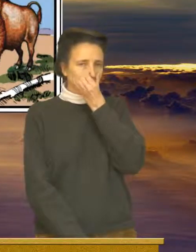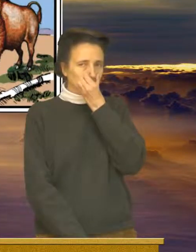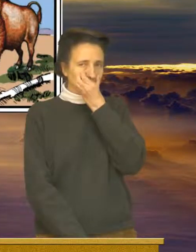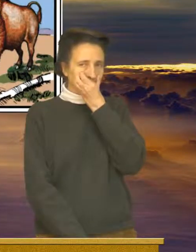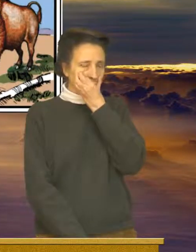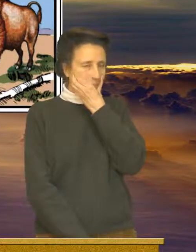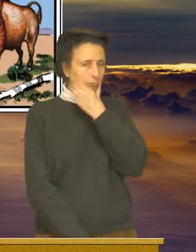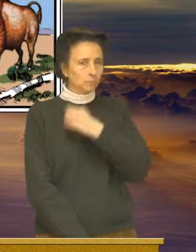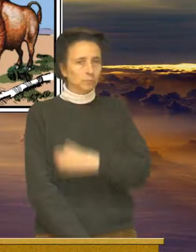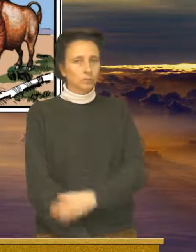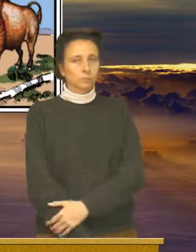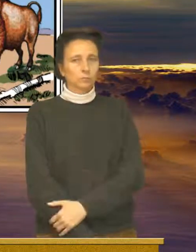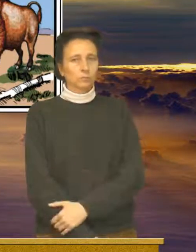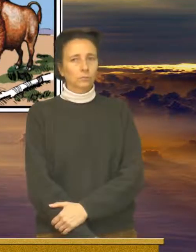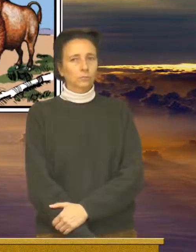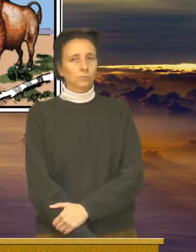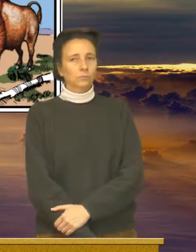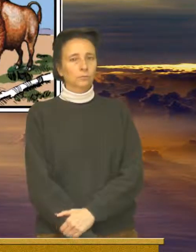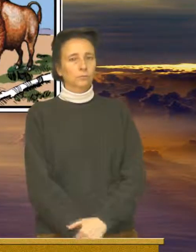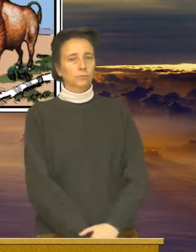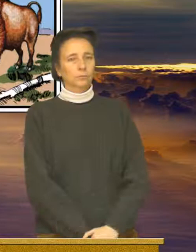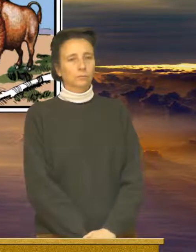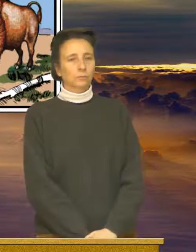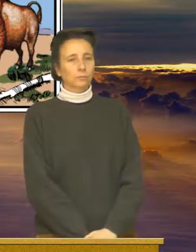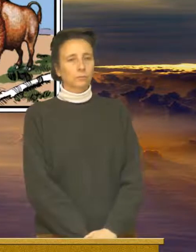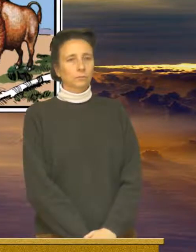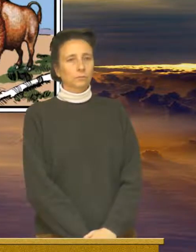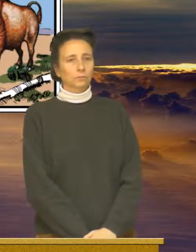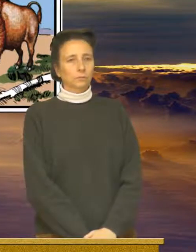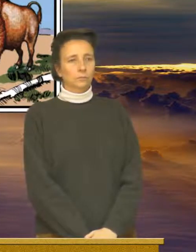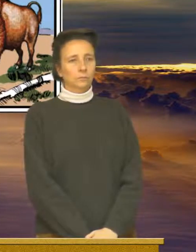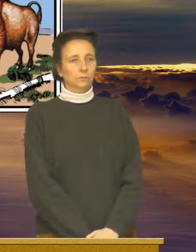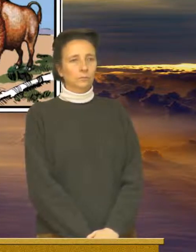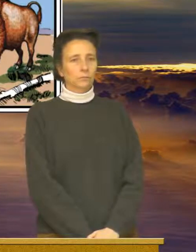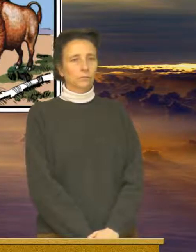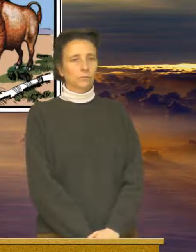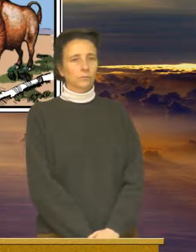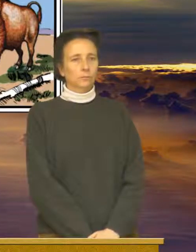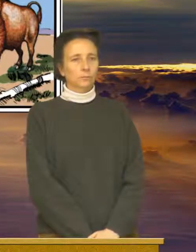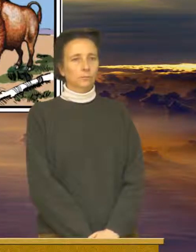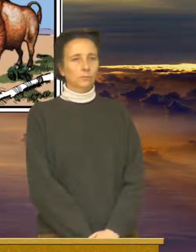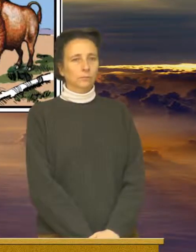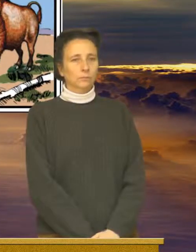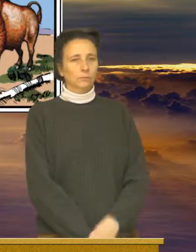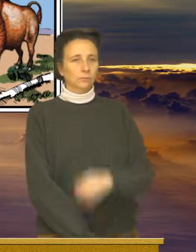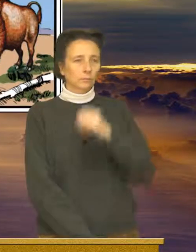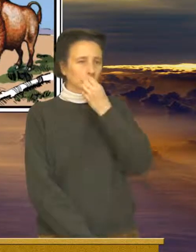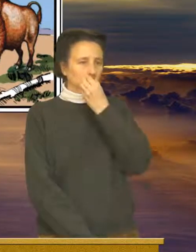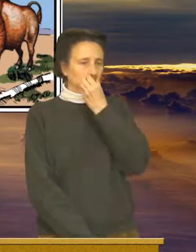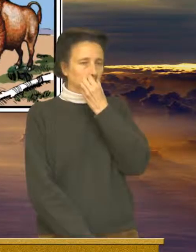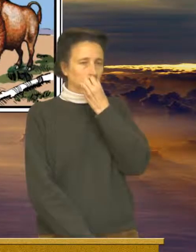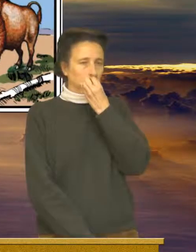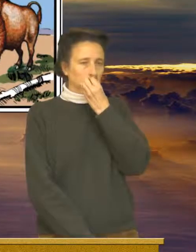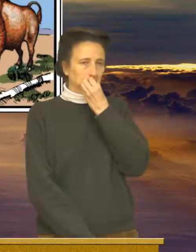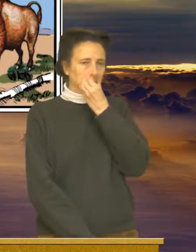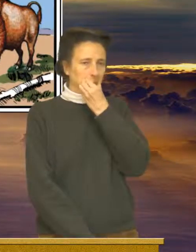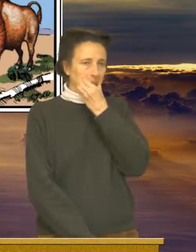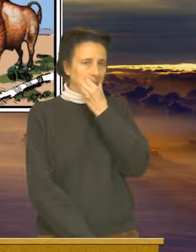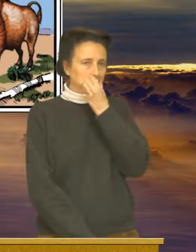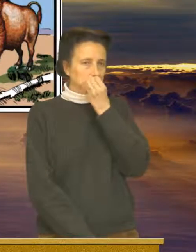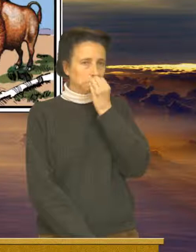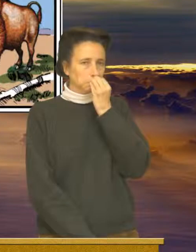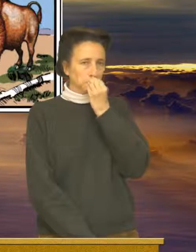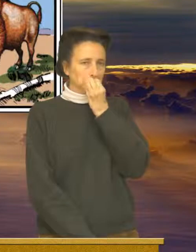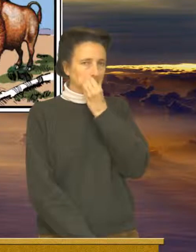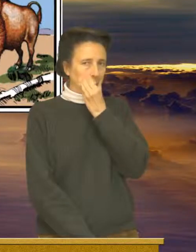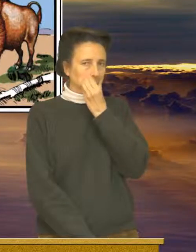tiempo cuando los guardadores de los mandamientos de Dios no podrán comprar ni vender.